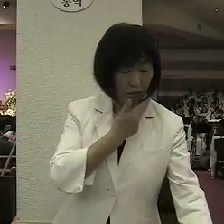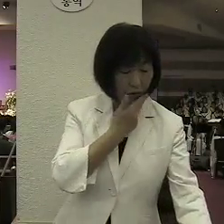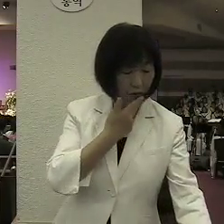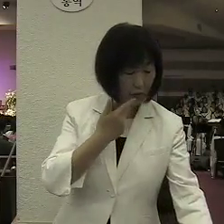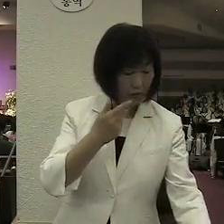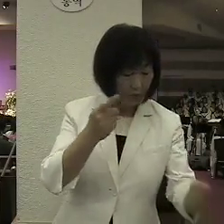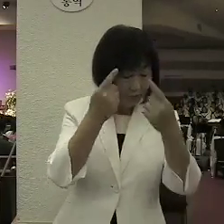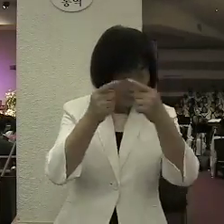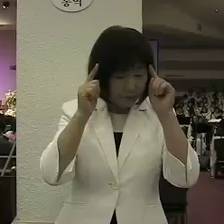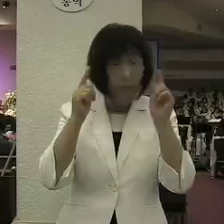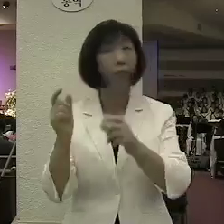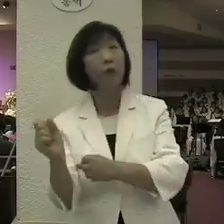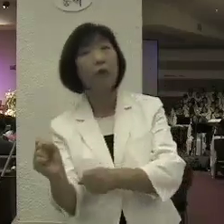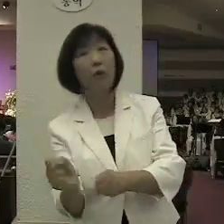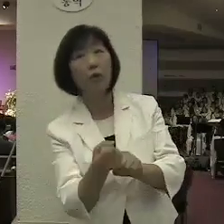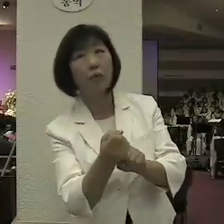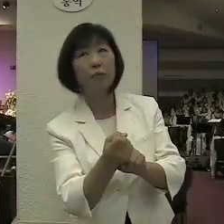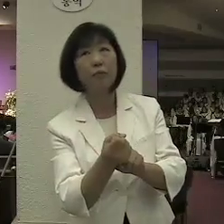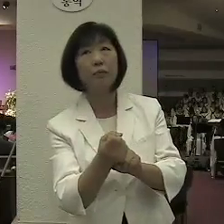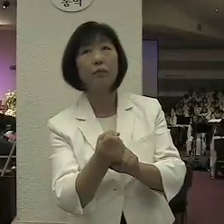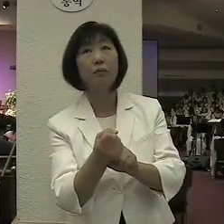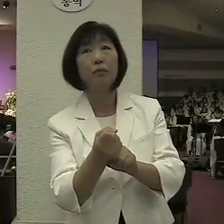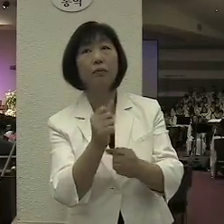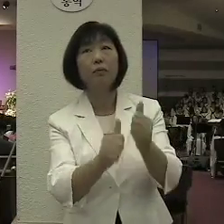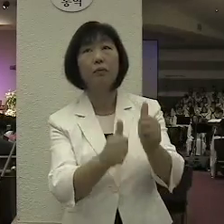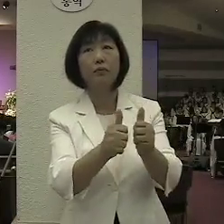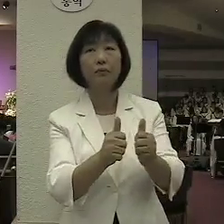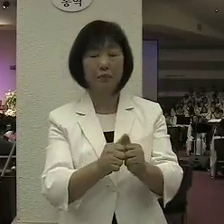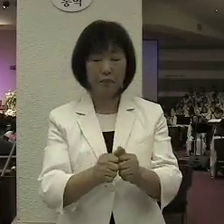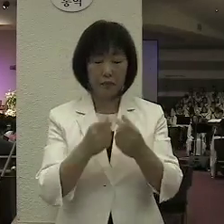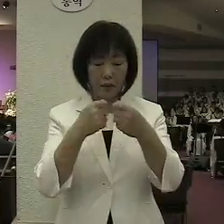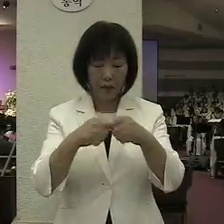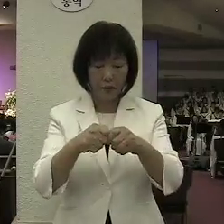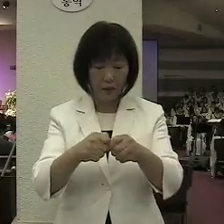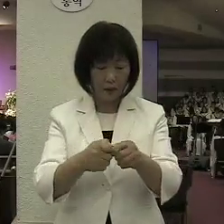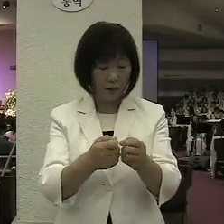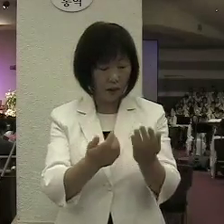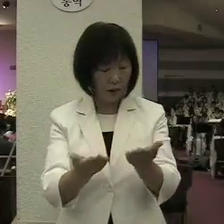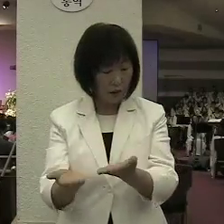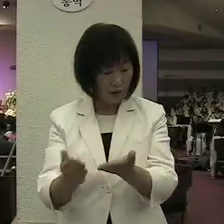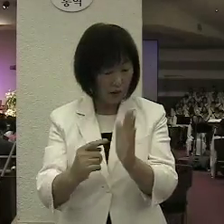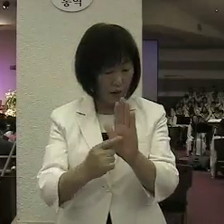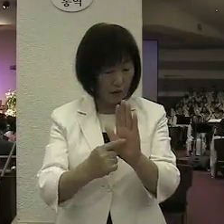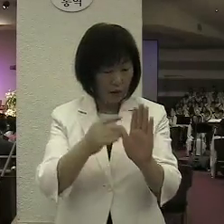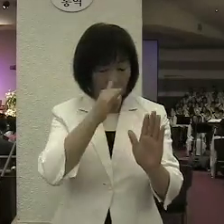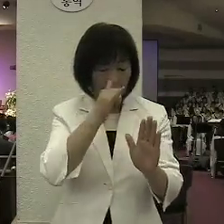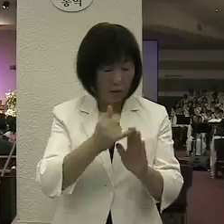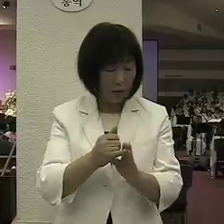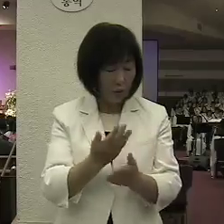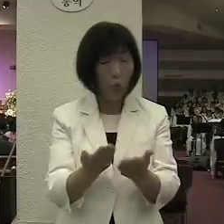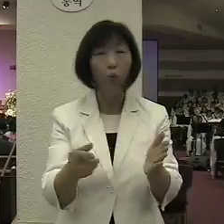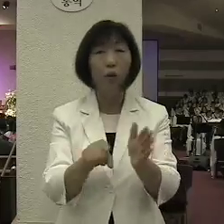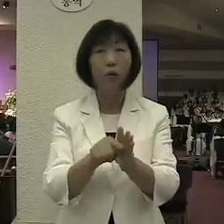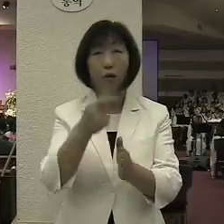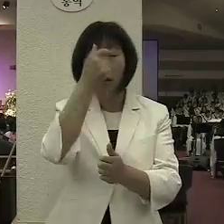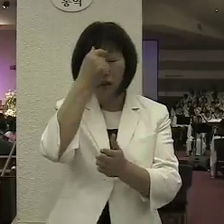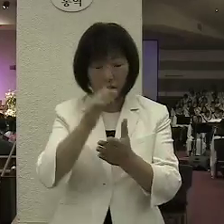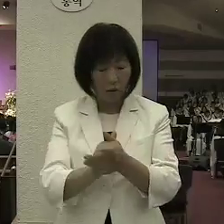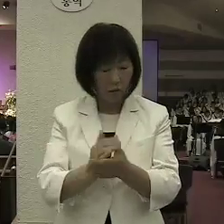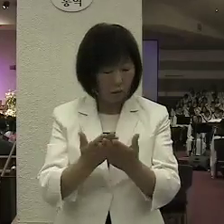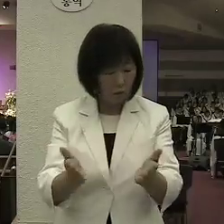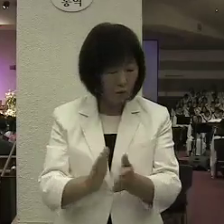영어대학교에서 진행하는 골프 토너먼트에 자세한 안내가 나와 있습니다. 이를 위해서 기도해 주시고